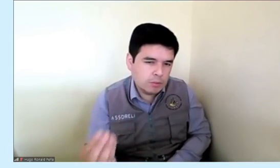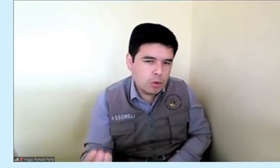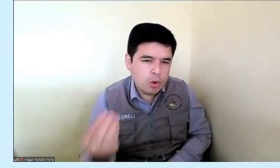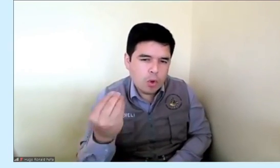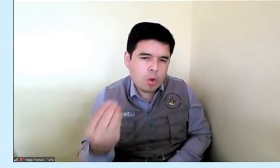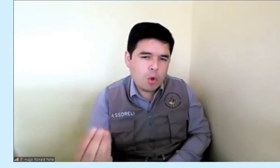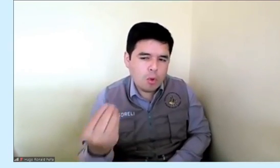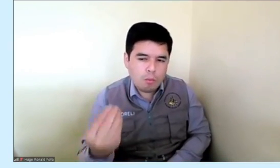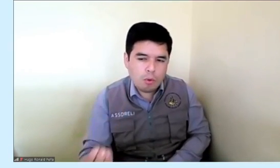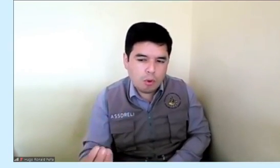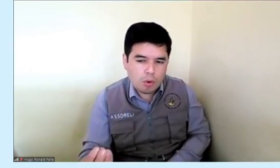¿cómo? Con una mano.